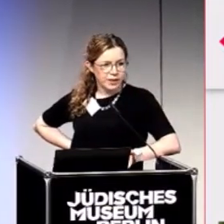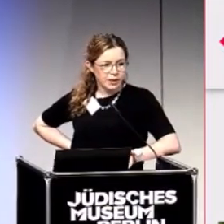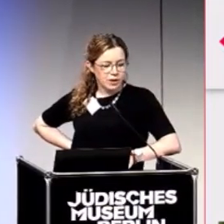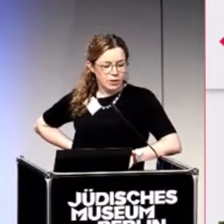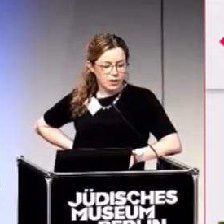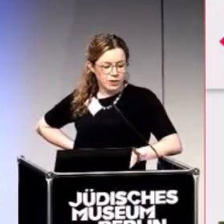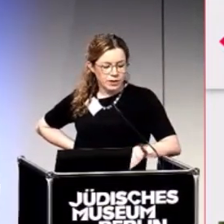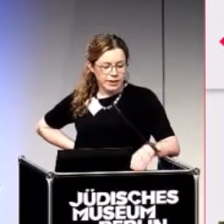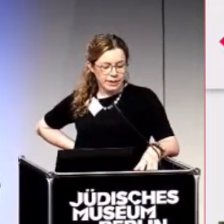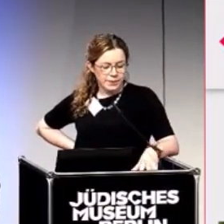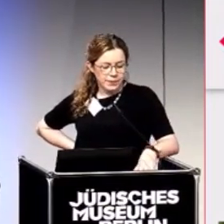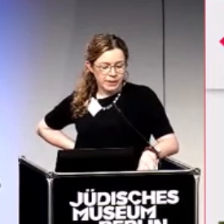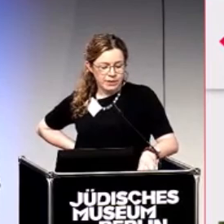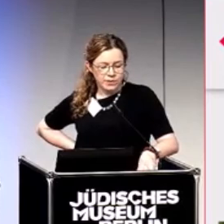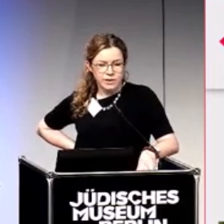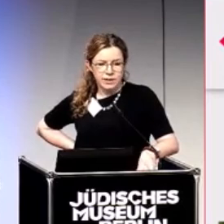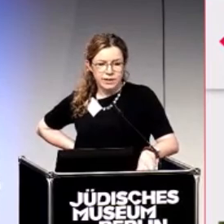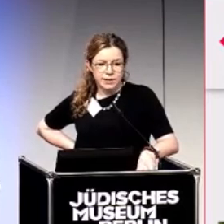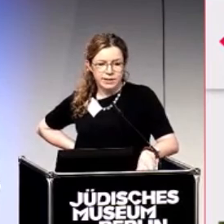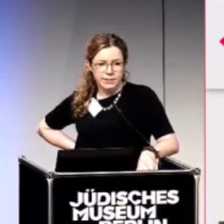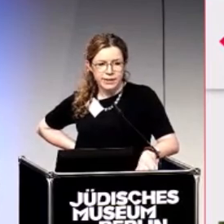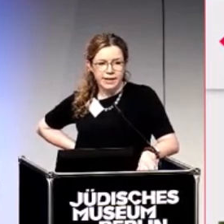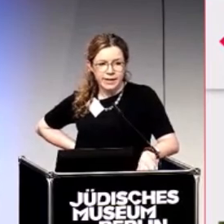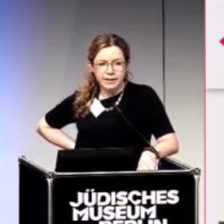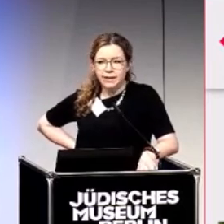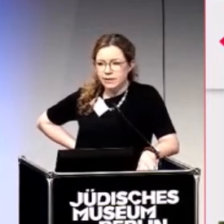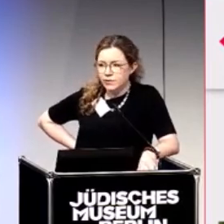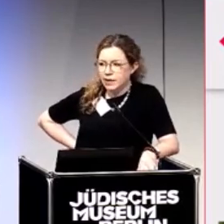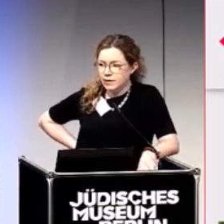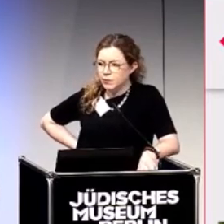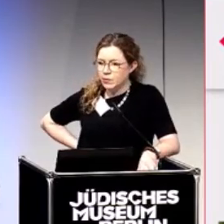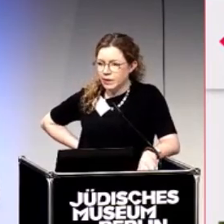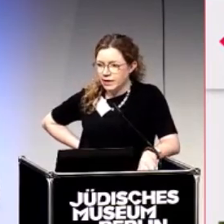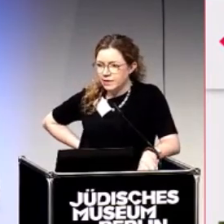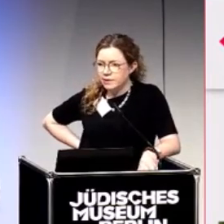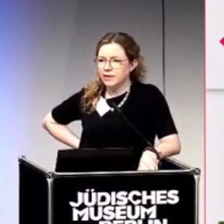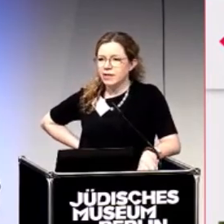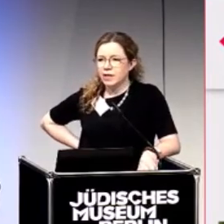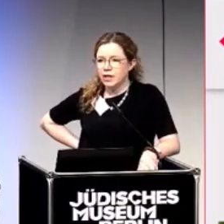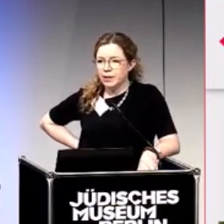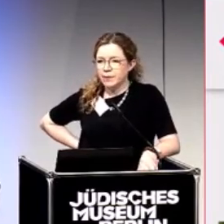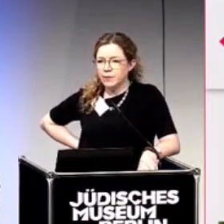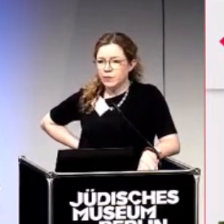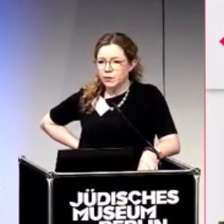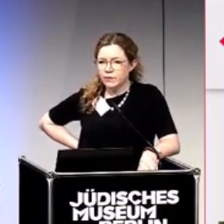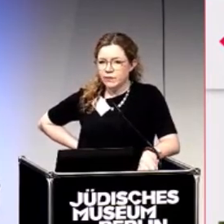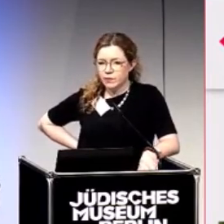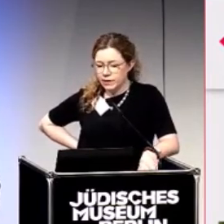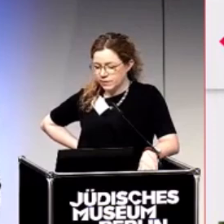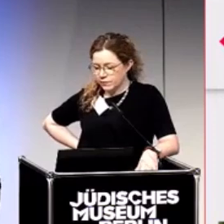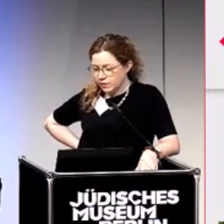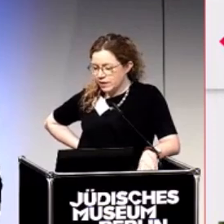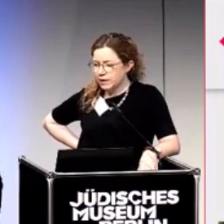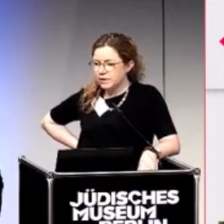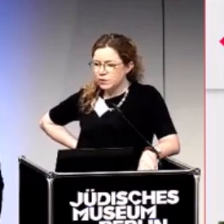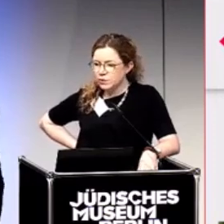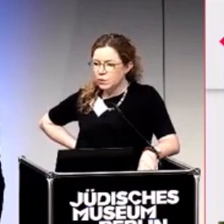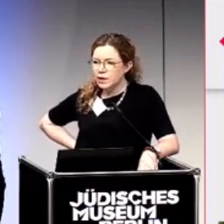Und ansonsten ist es aber ein rein redaktionelles Projekt. Und wir würden diesen Vortrag jetzt auch so